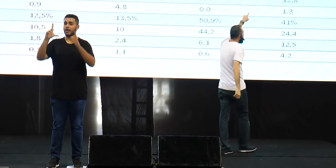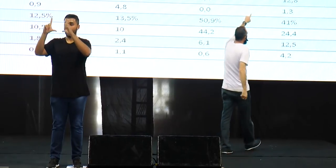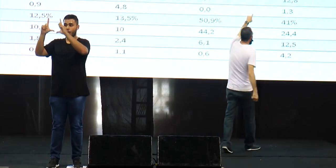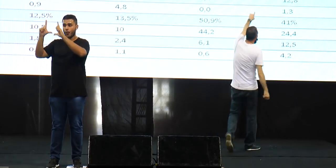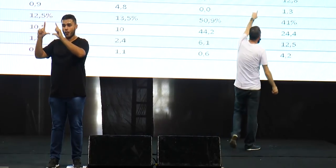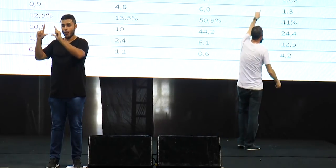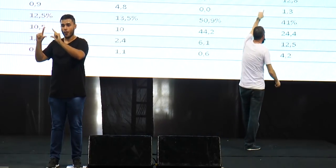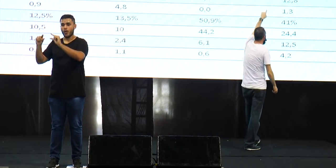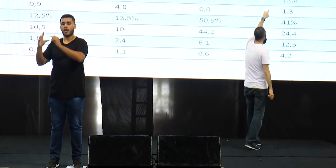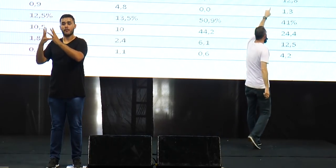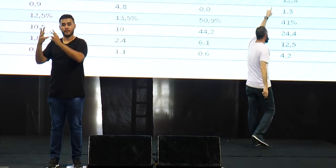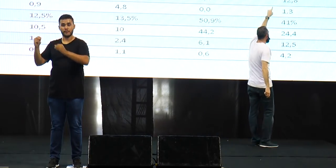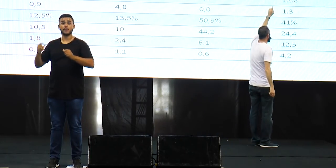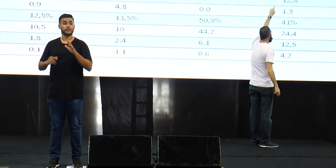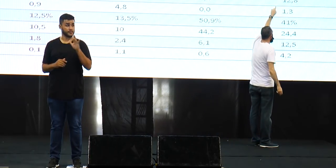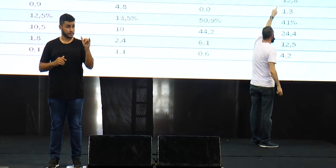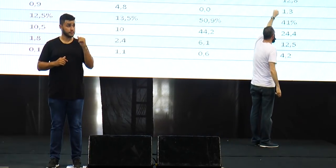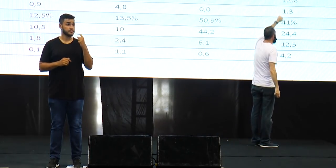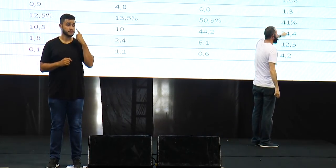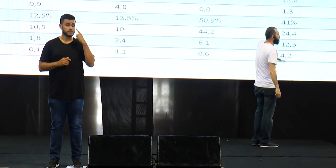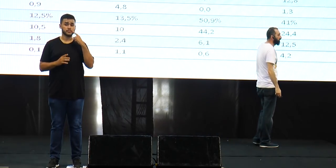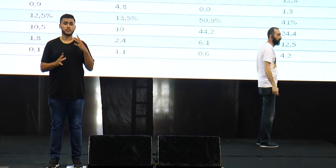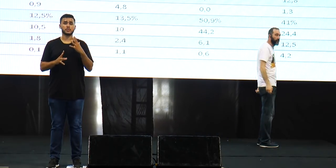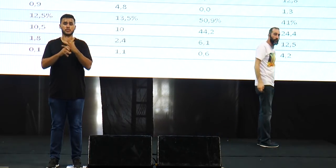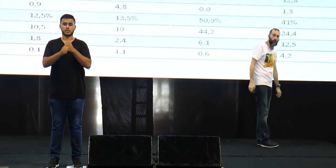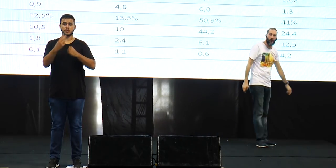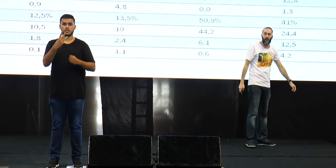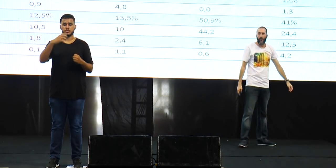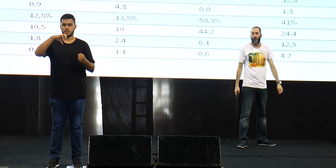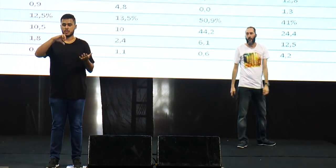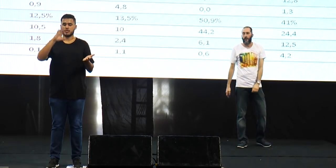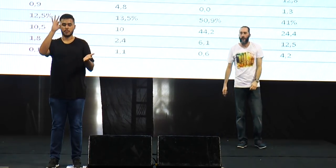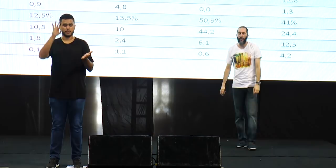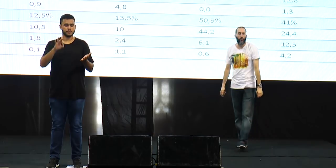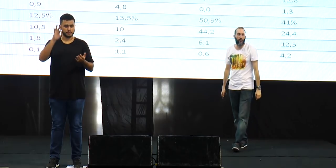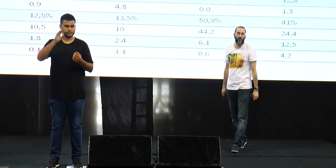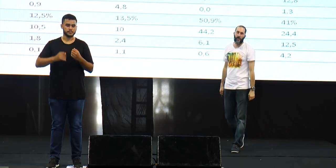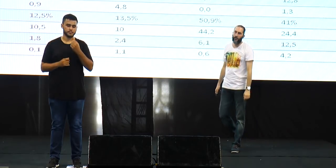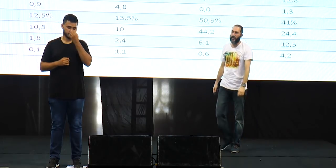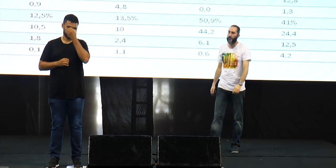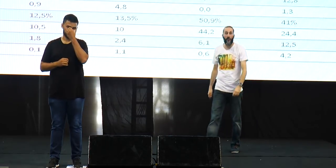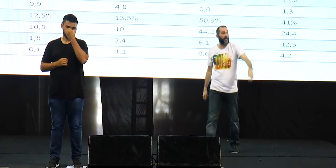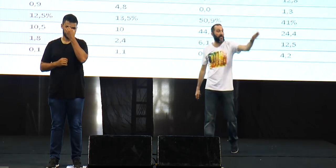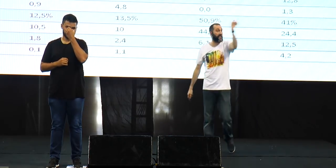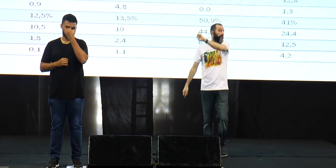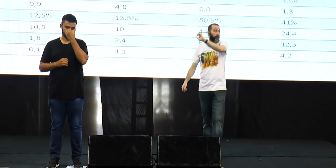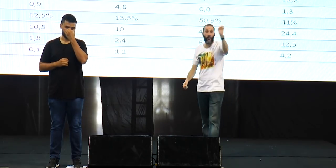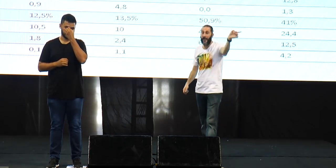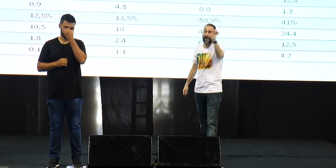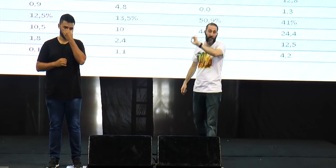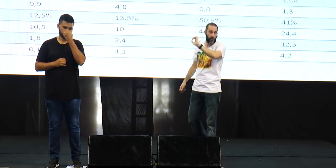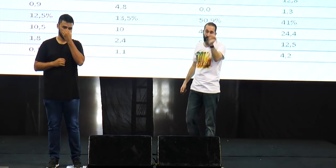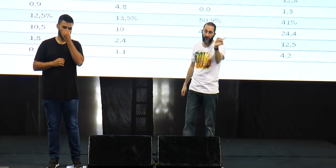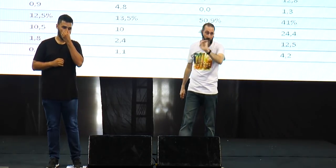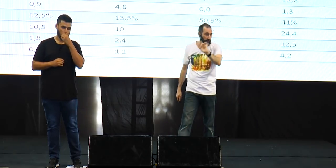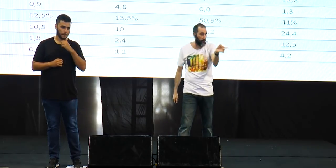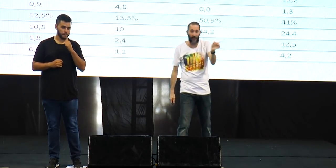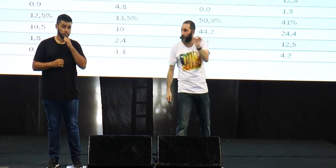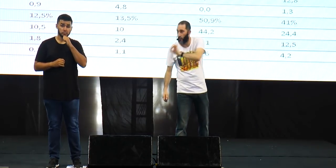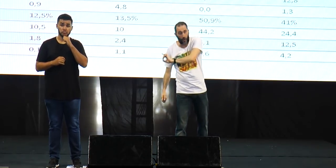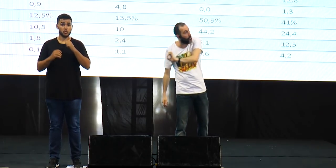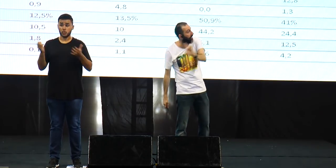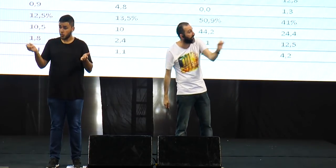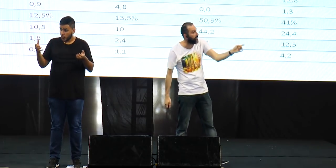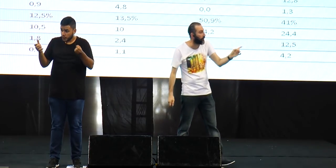renovável. Petróleo representa 39% de tudo que é usado no Brasil, ele não é